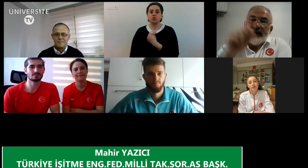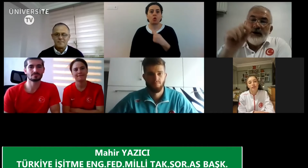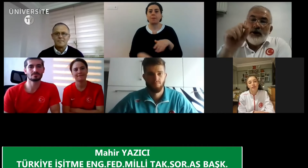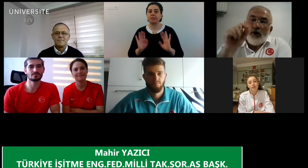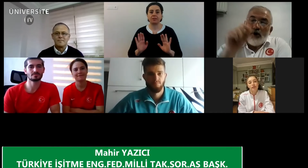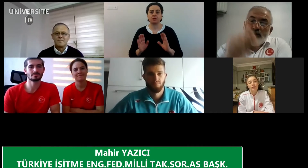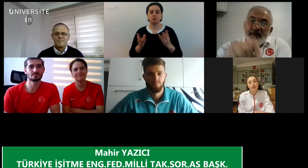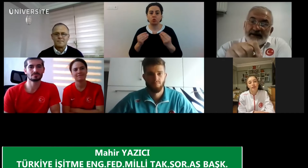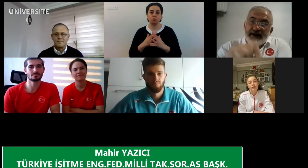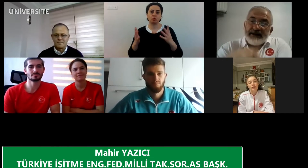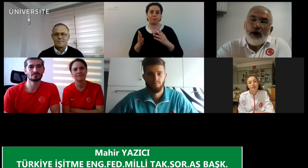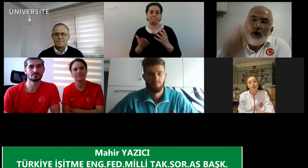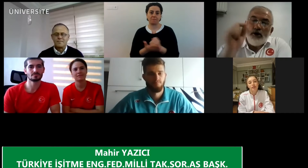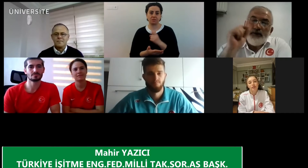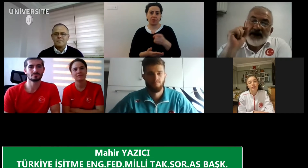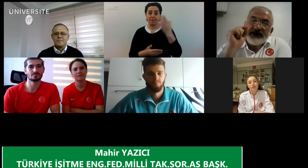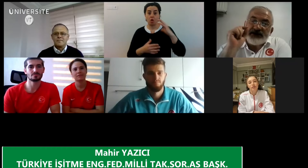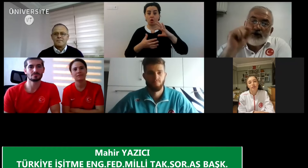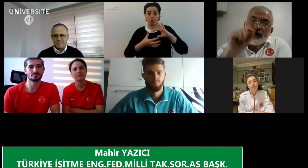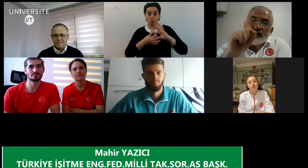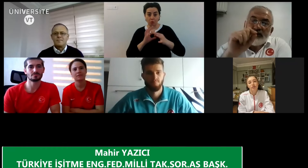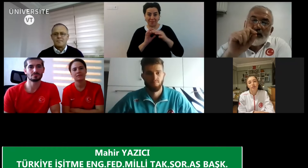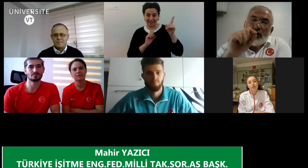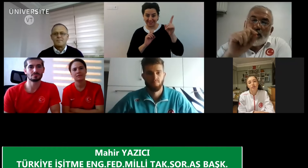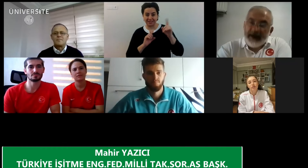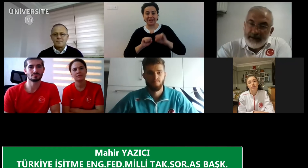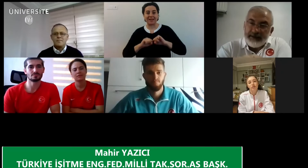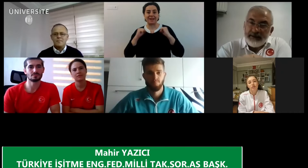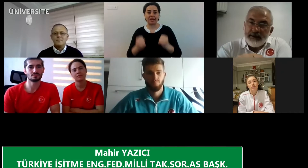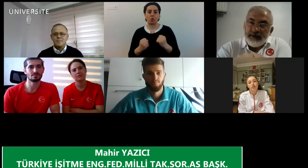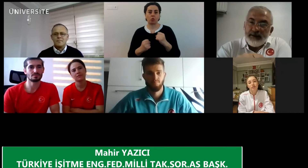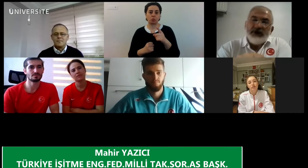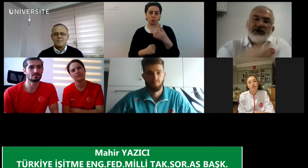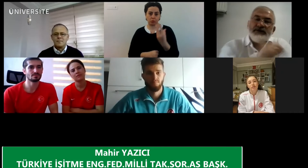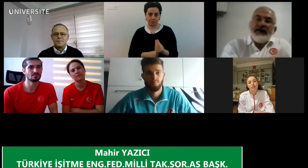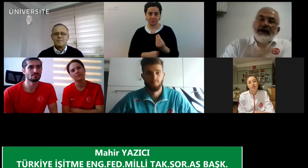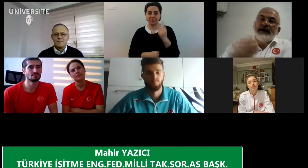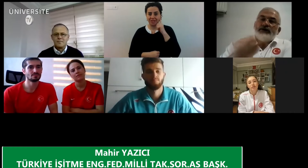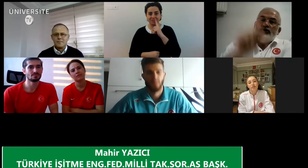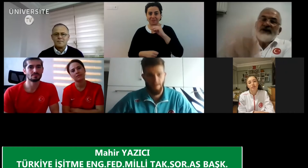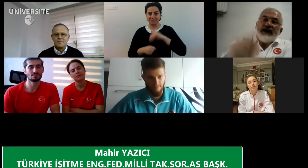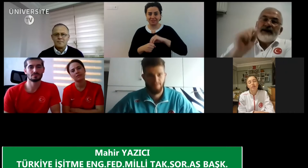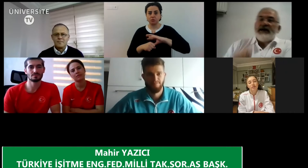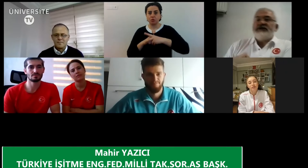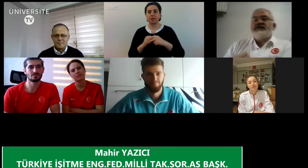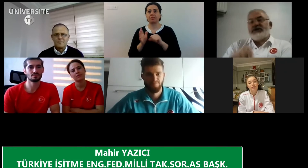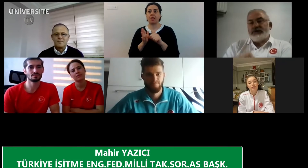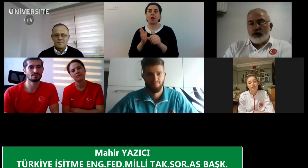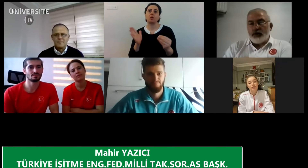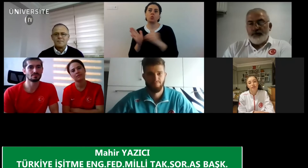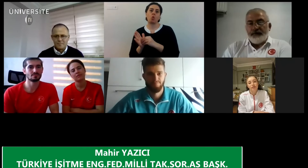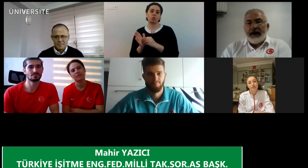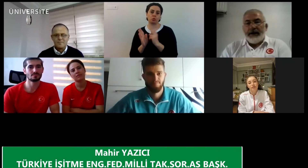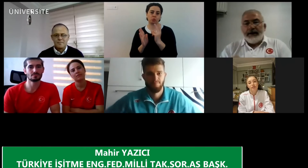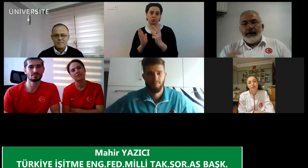Yani olimpiyatlarda olimpiyat rekortmeni olarak işitme engelliler dünya tarihine geçmiş bir